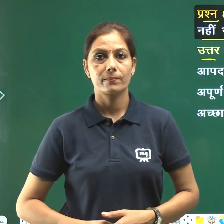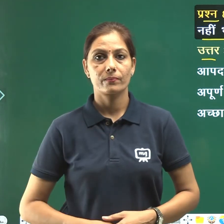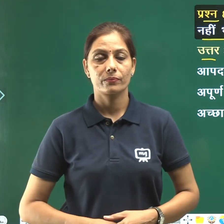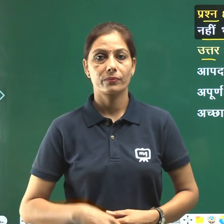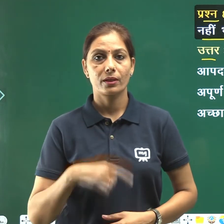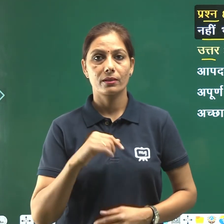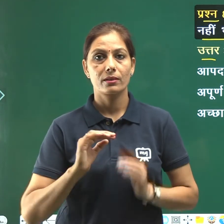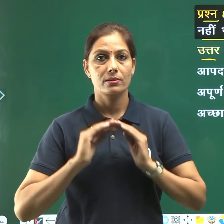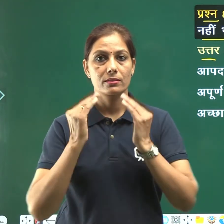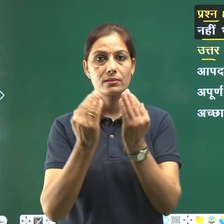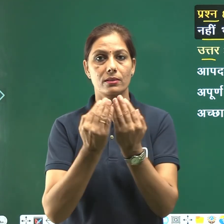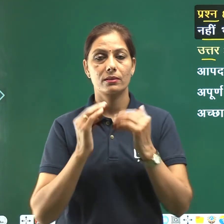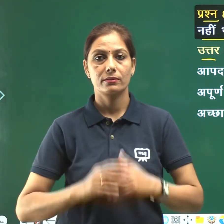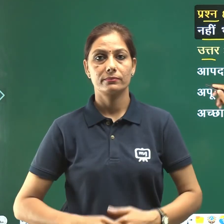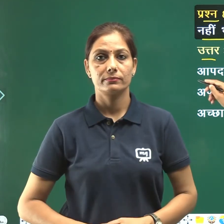यह संसार